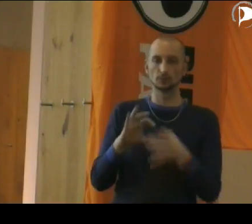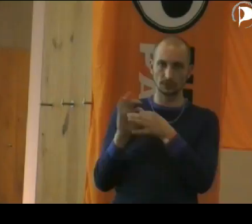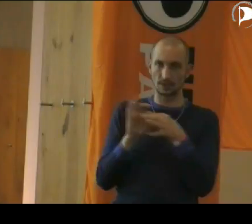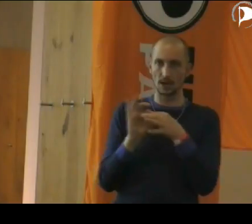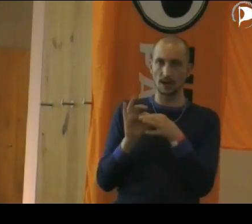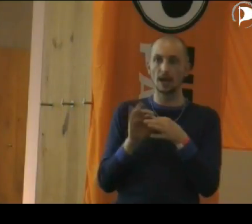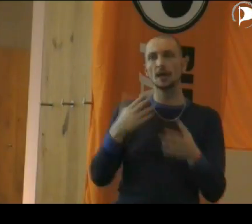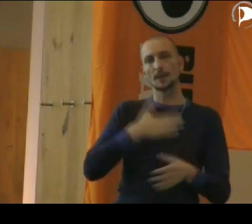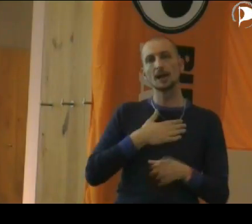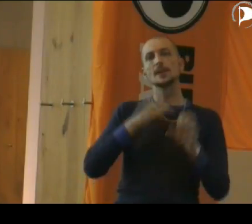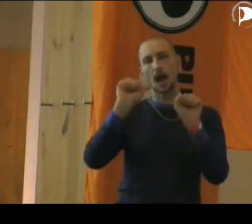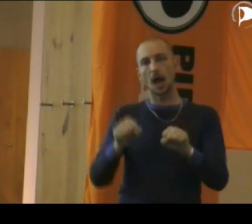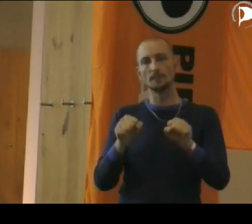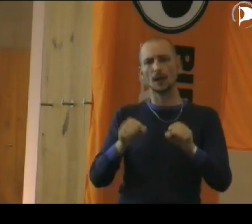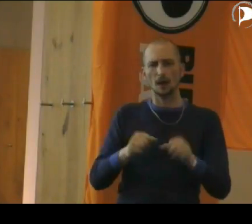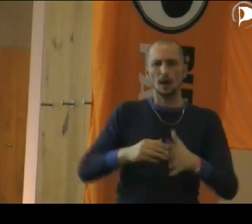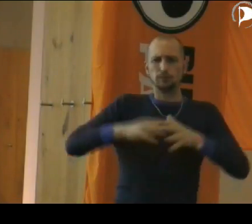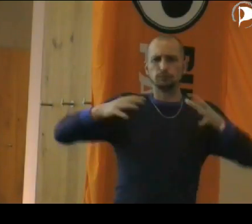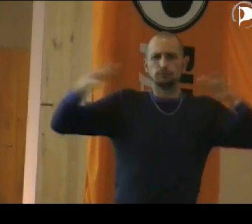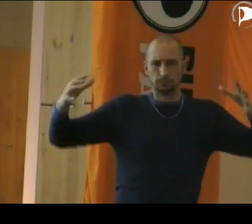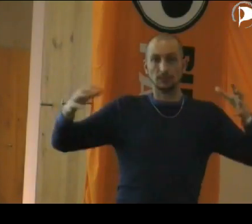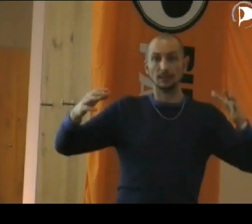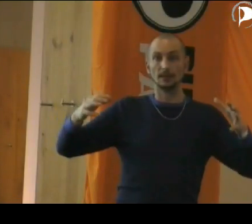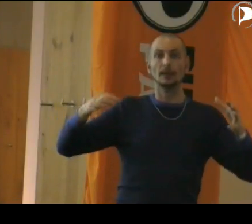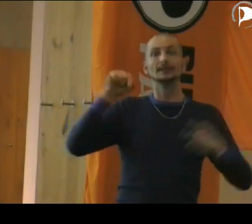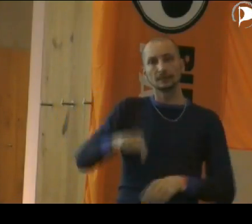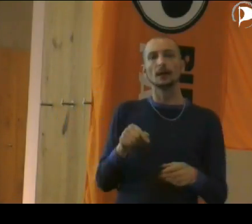eine änderung beantragen sprechen